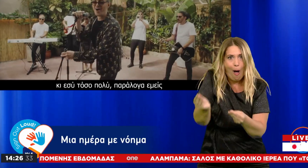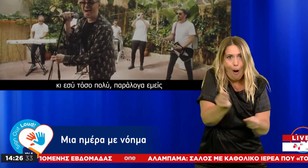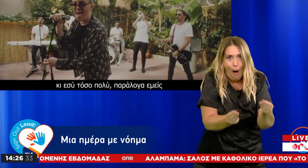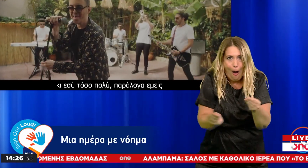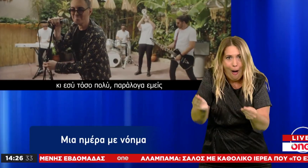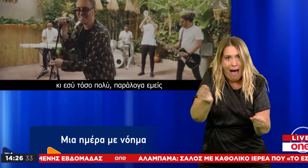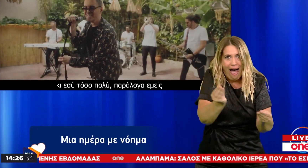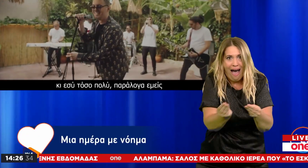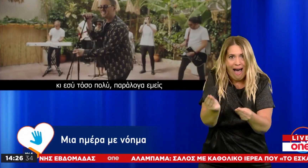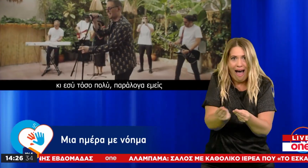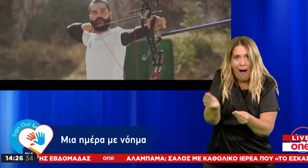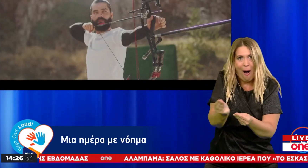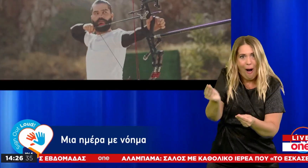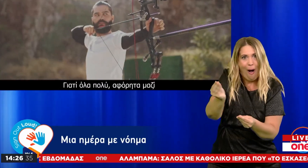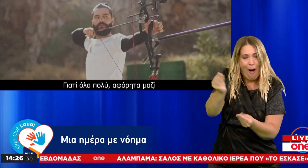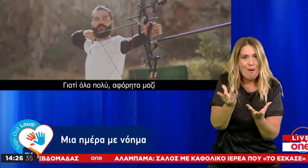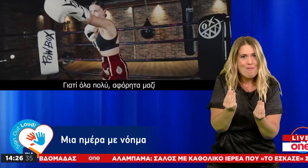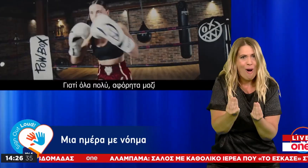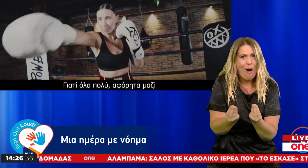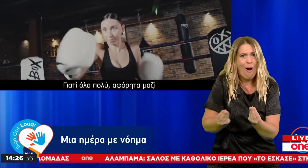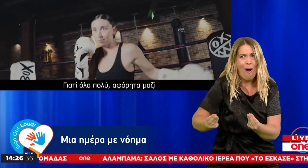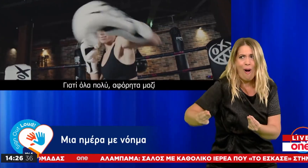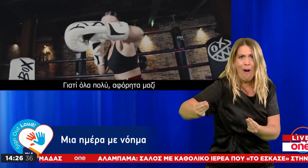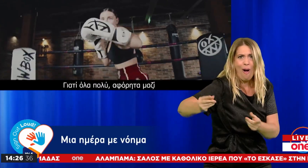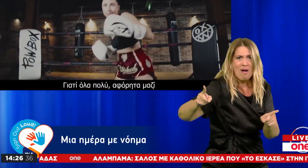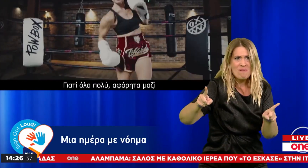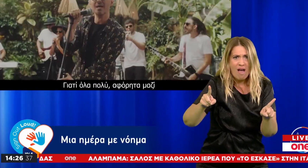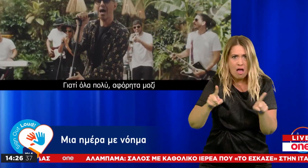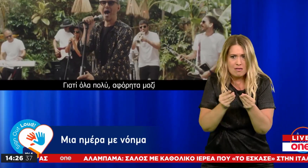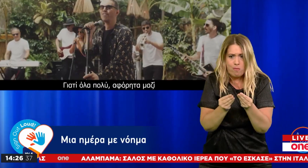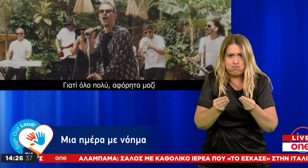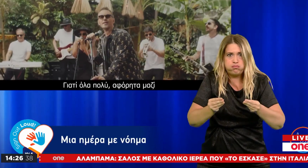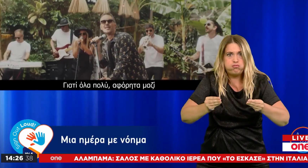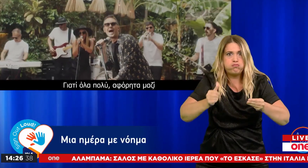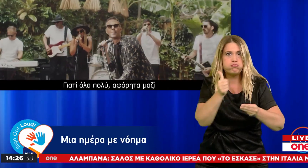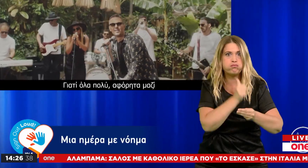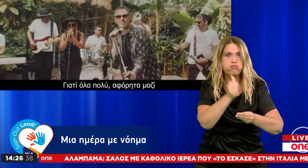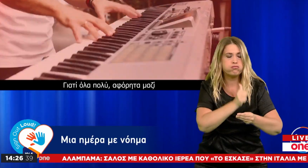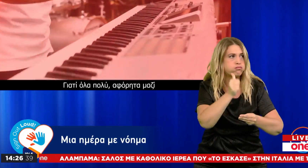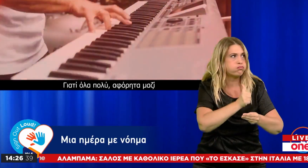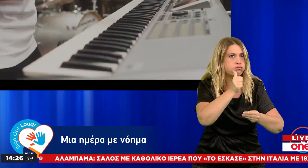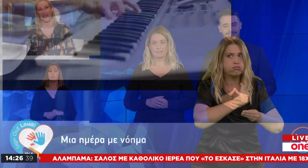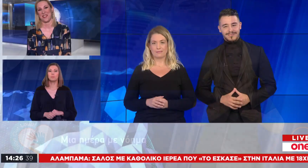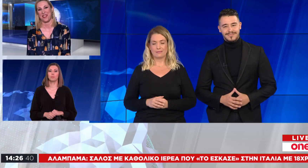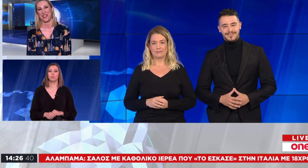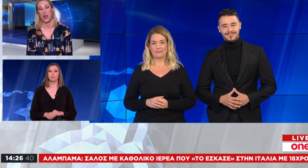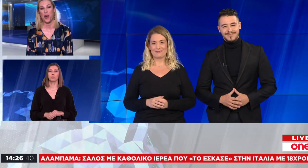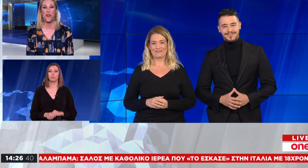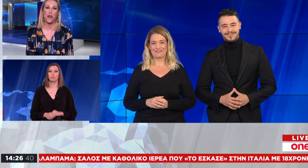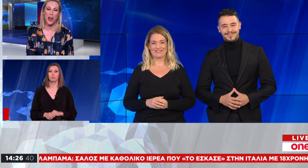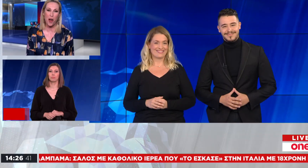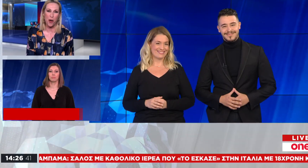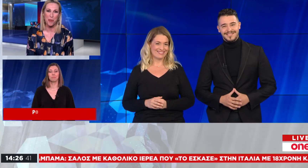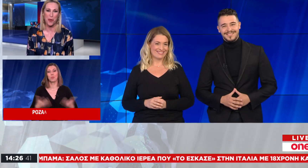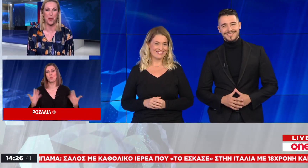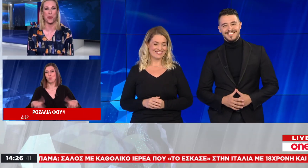ανάλογα εμείς γιατί λλ αφόρητα μαζ